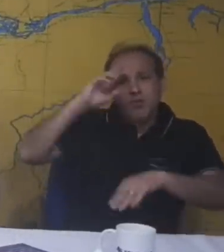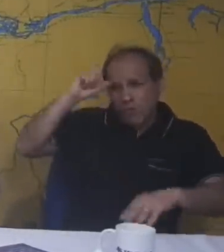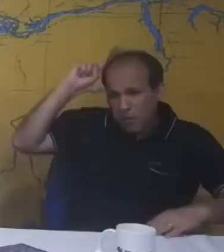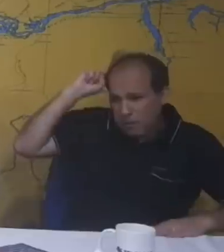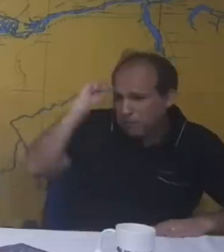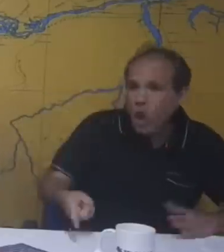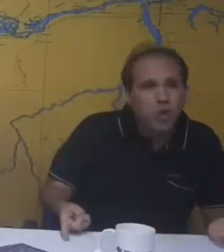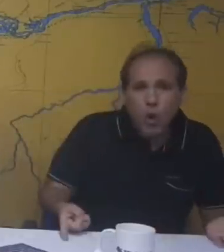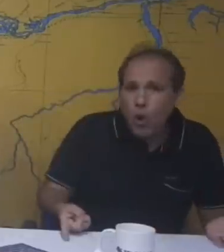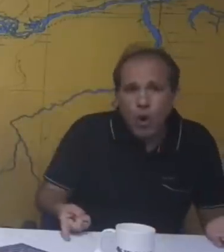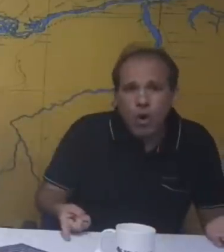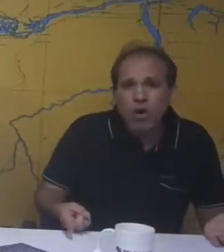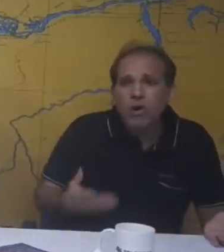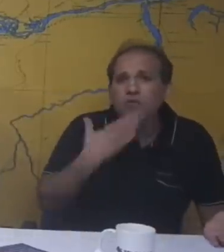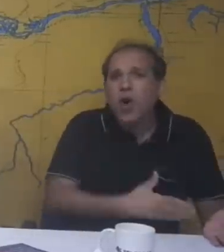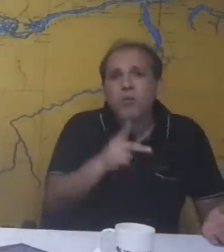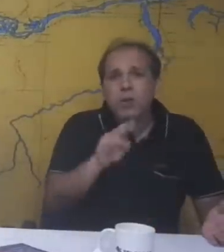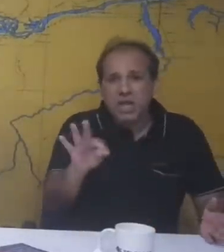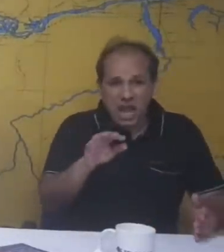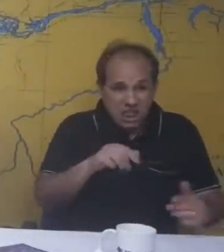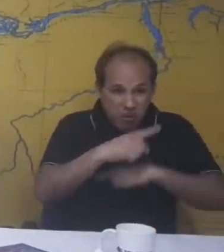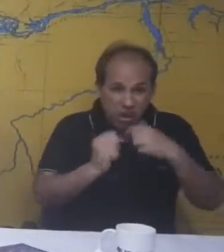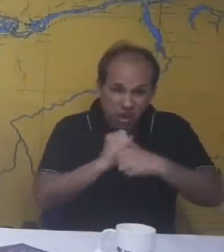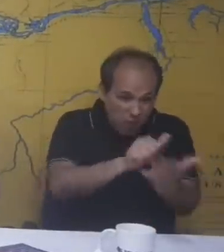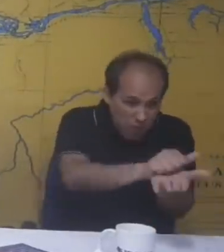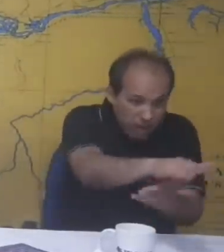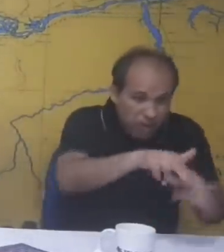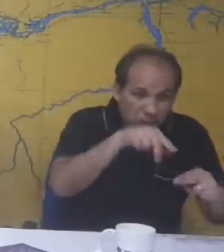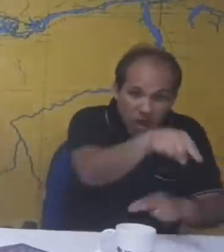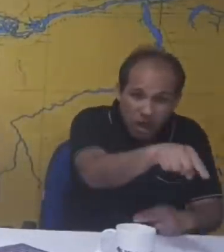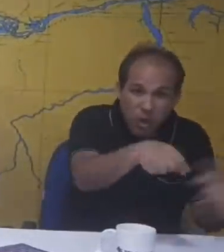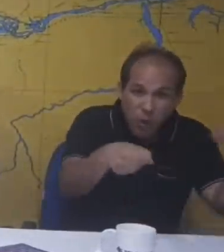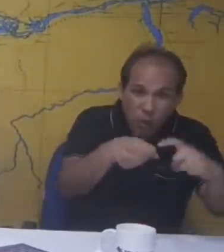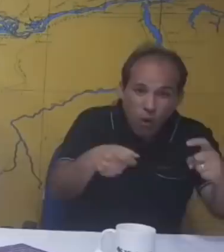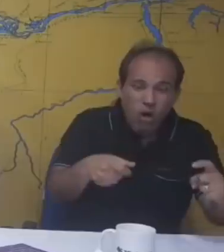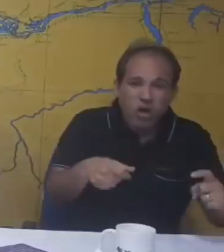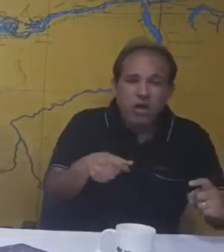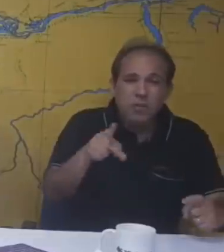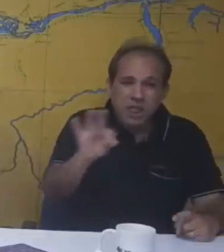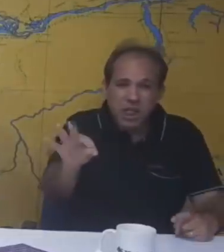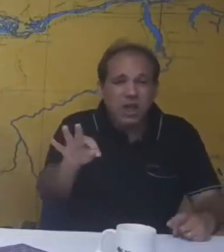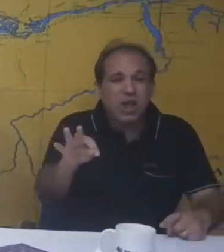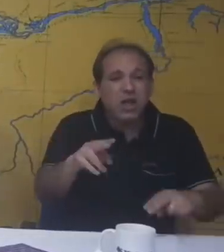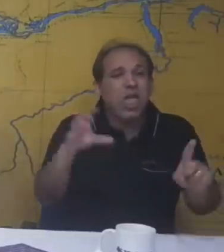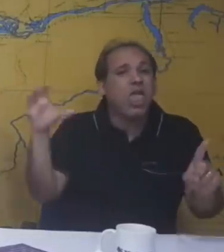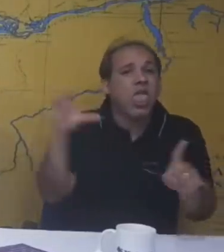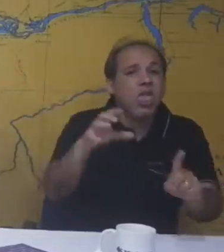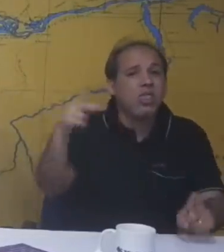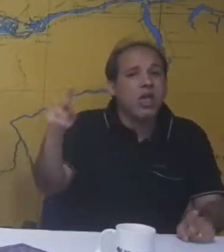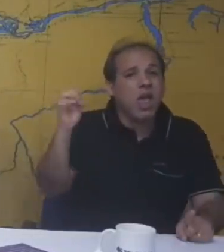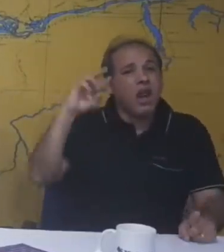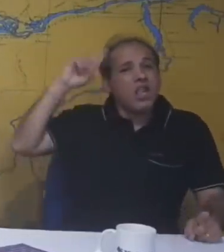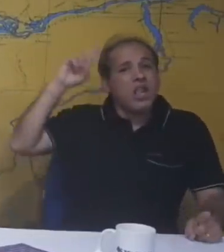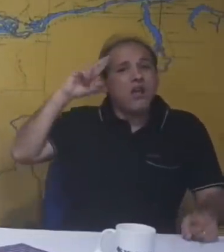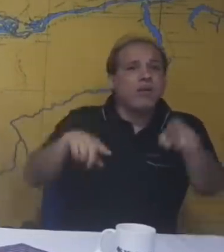Tá na cara. Eu vou chegar a demitir esse cara só porque ele é petista? Tá? E alguns dessas também. Bianco, você trabalhou no passado para a administração do PT,